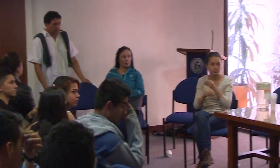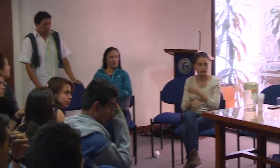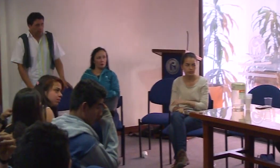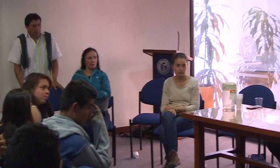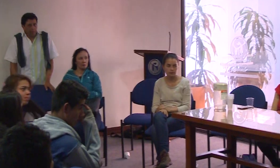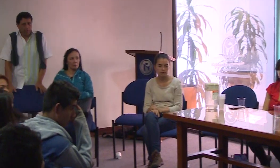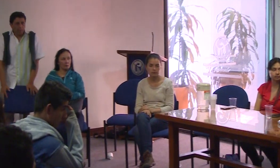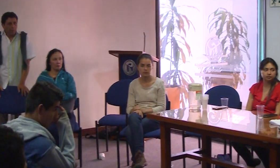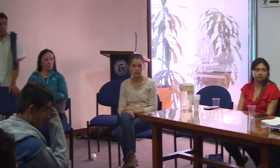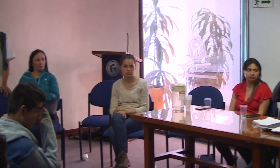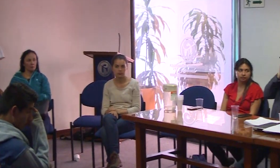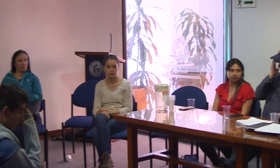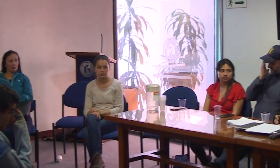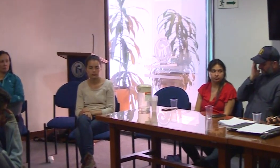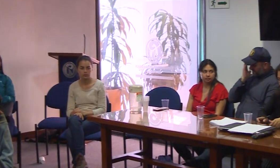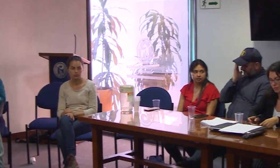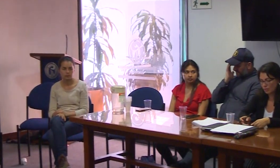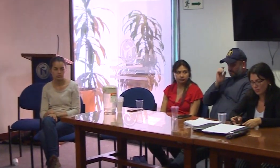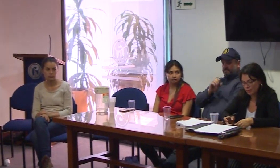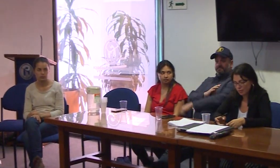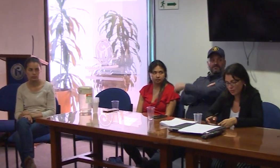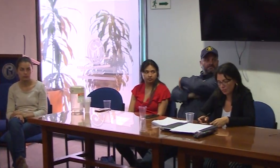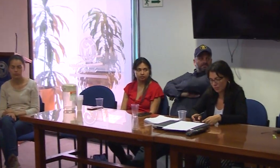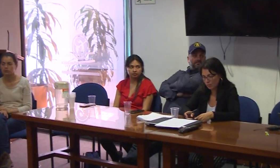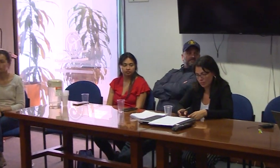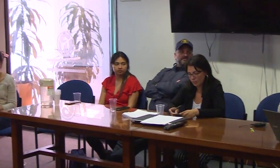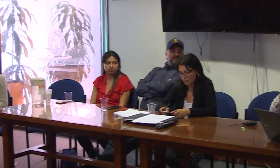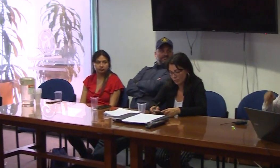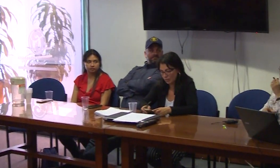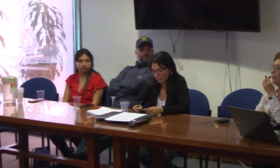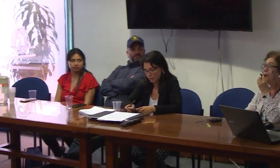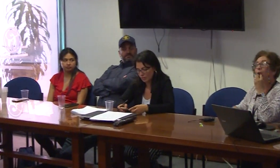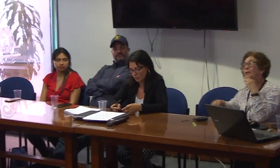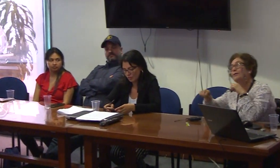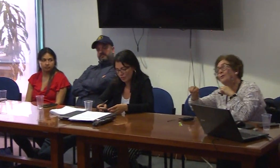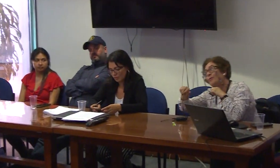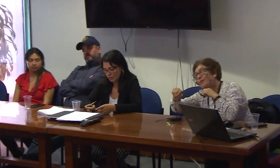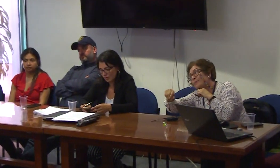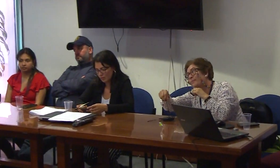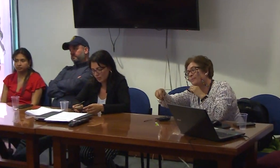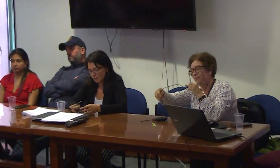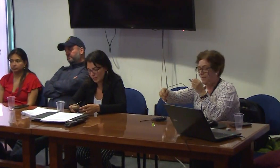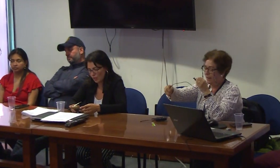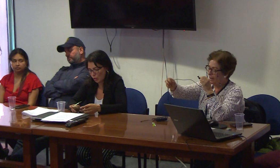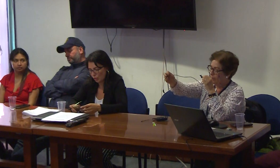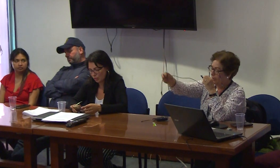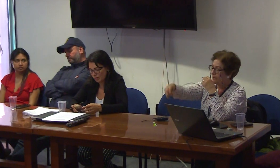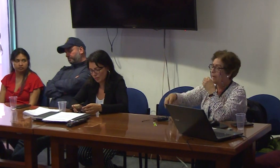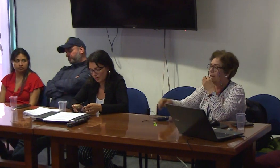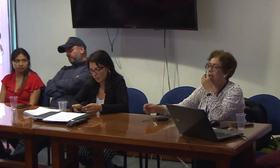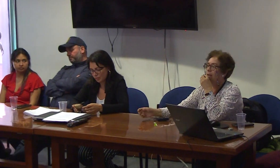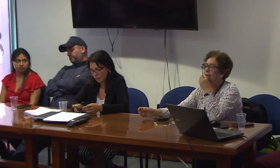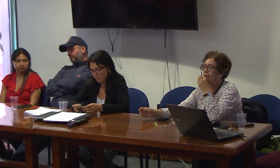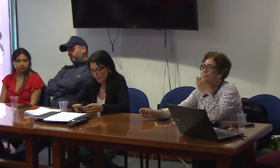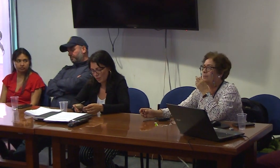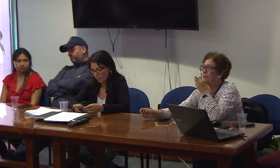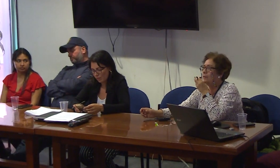Con respecto a la pregunta, a la sugerencia que hace la estudiante, ¿cuál es tu nombre? Nicole.